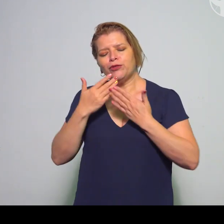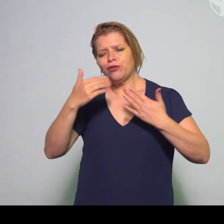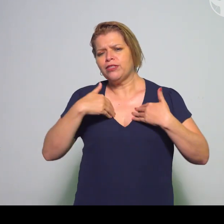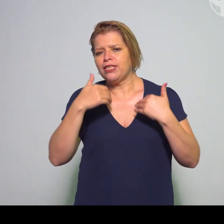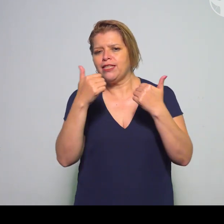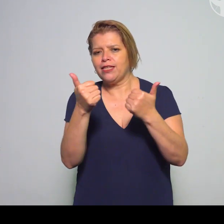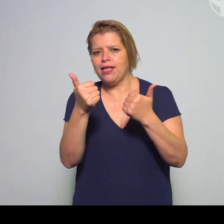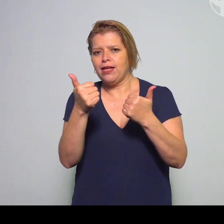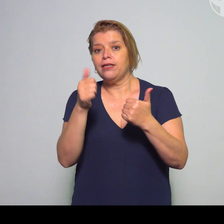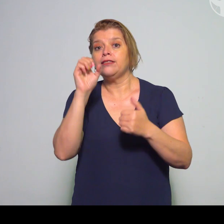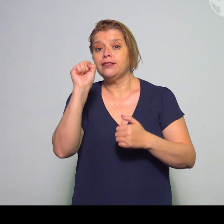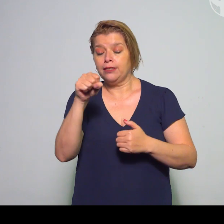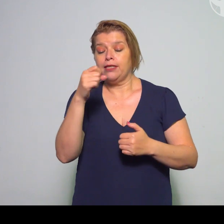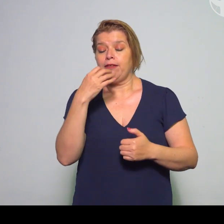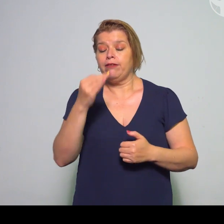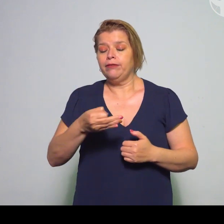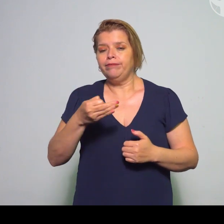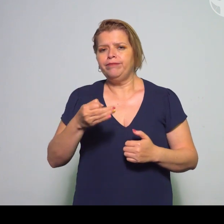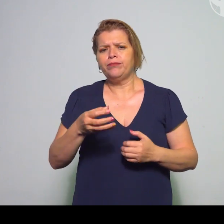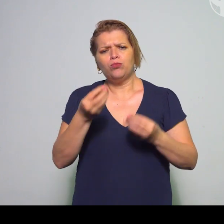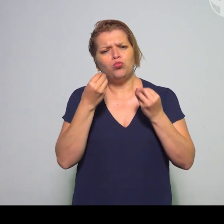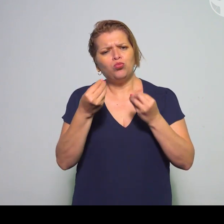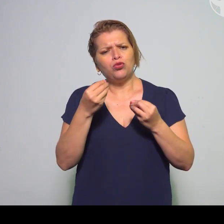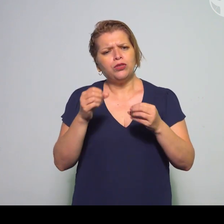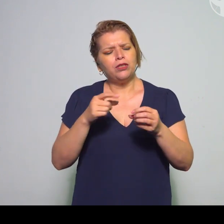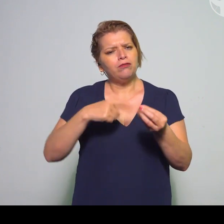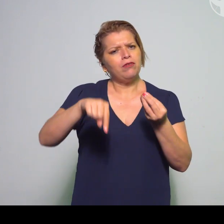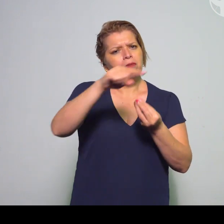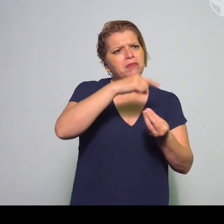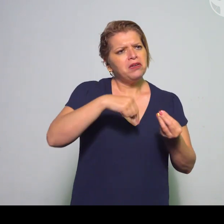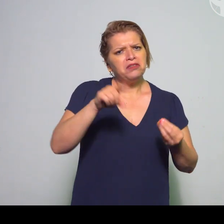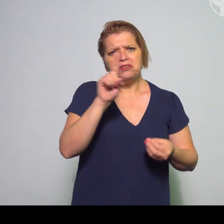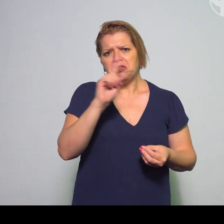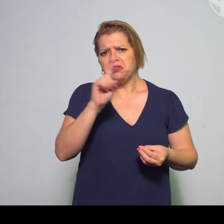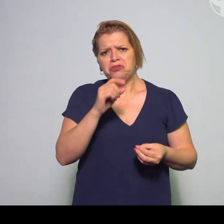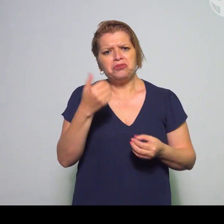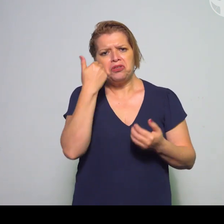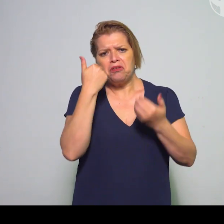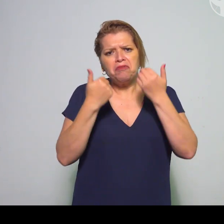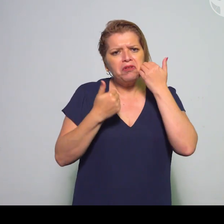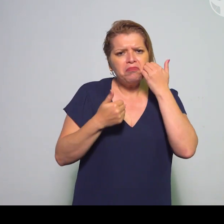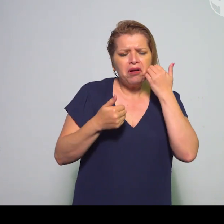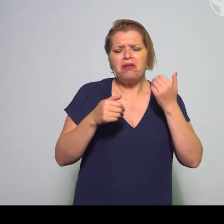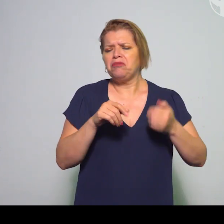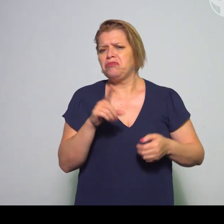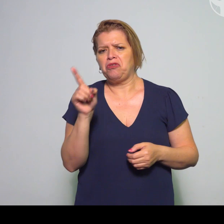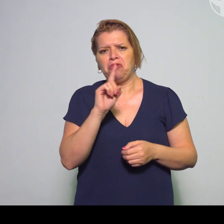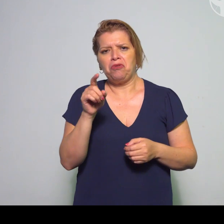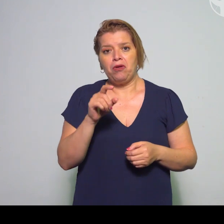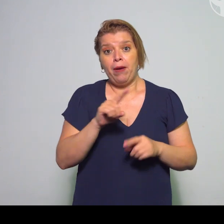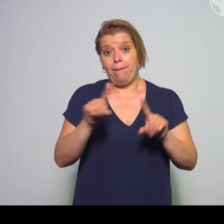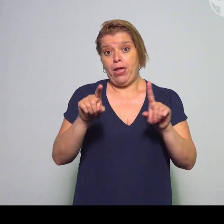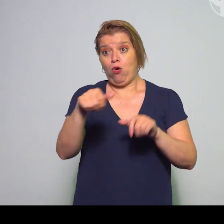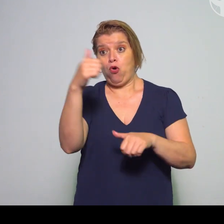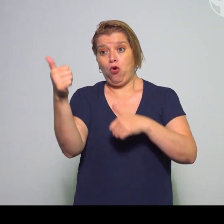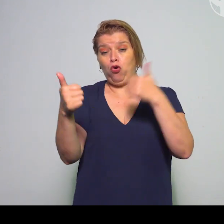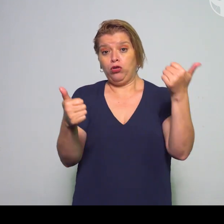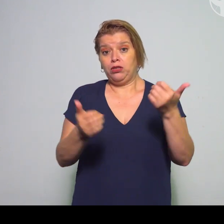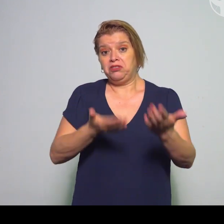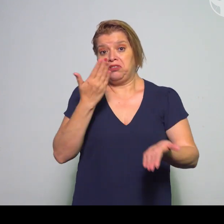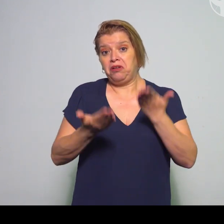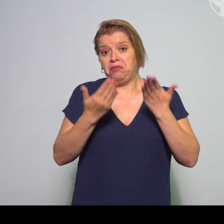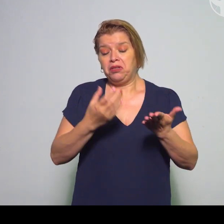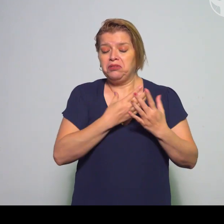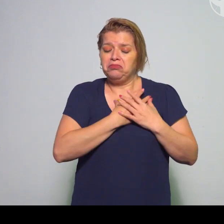sanó. Hay familias que están agradecidas porque no se han enfermado y no se van a enfermar en el nombre de Jesús, pero otras que quizás